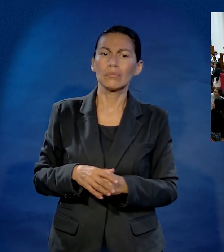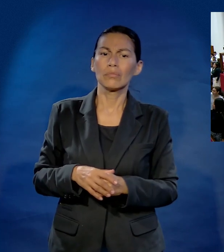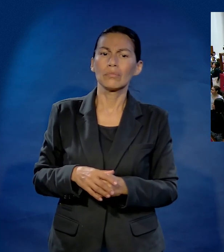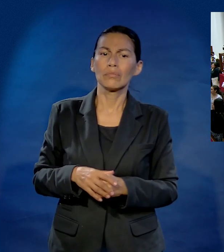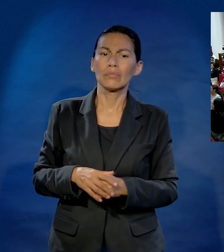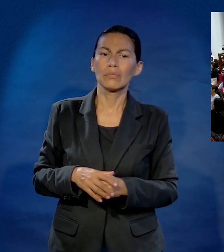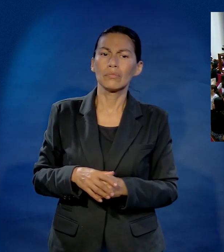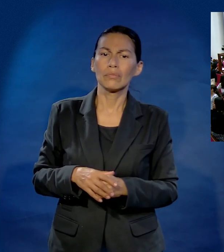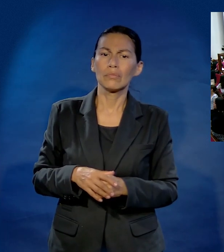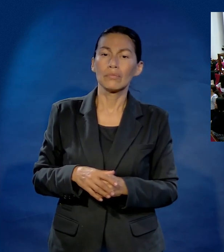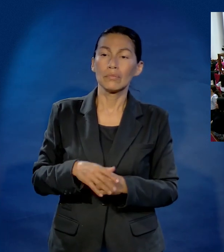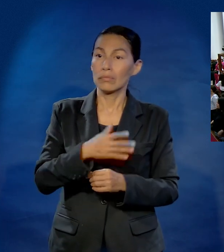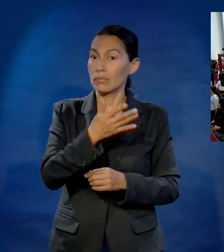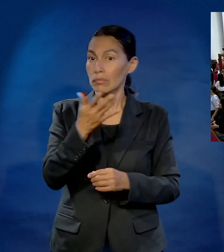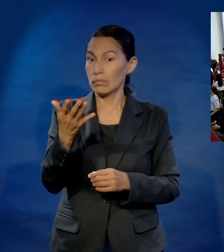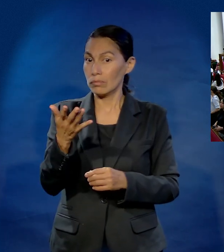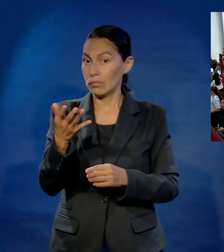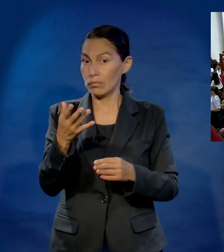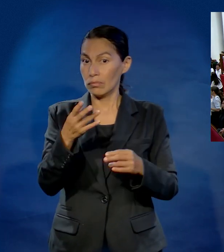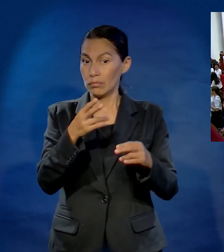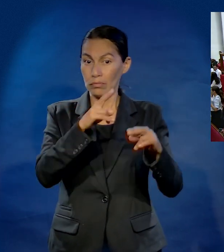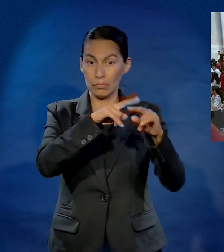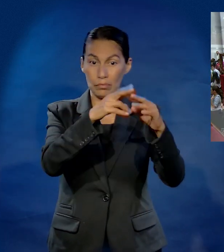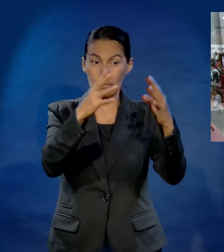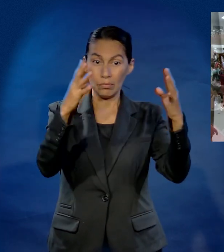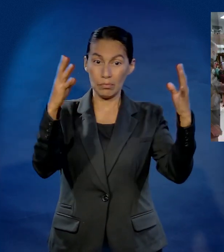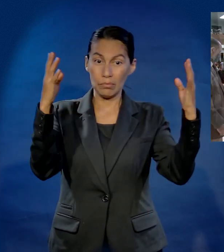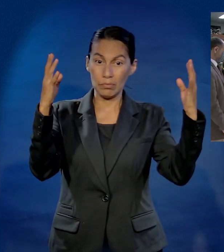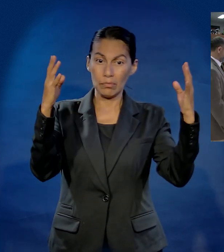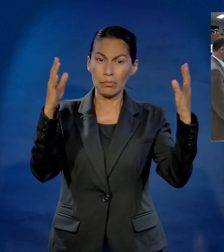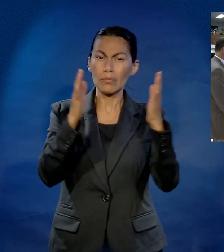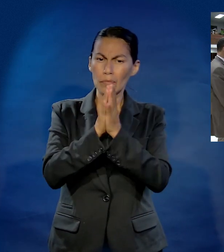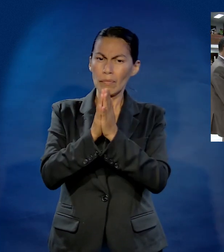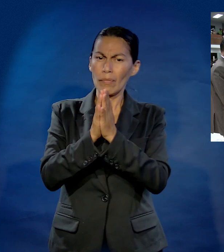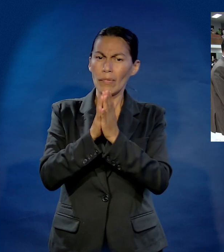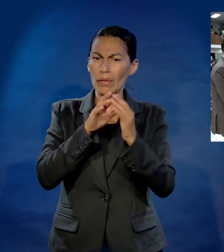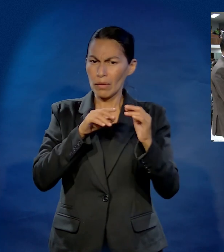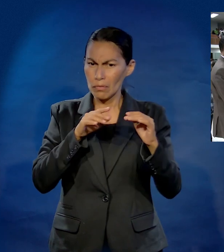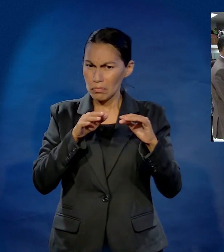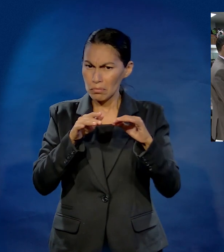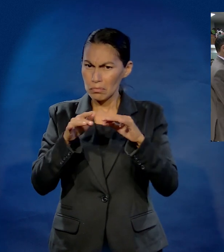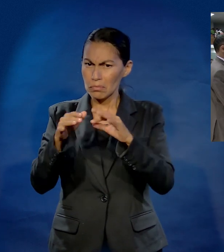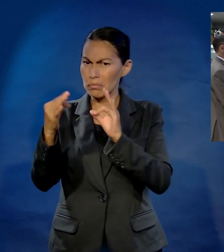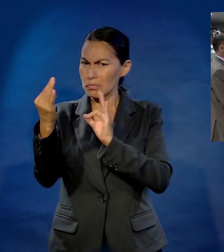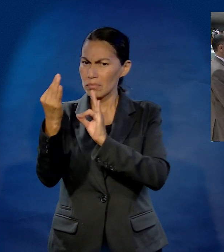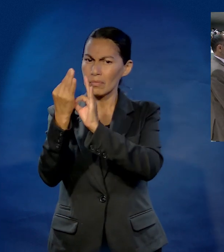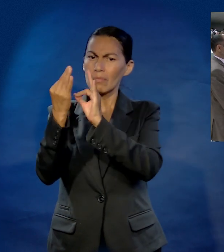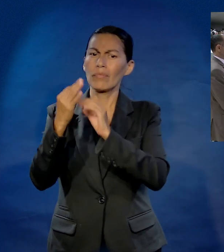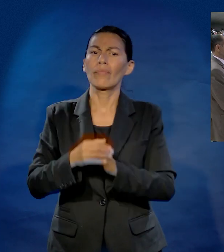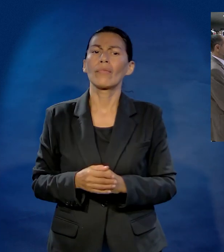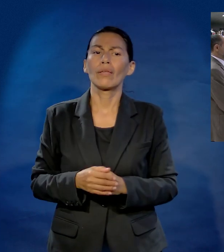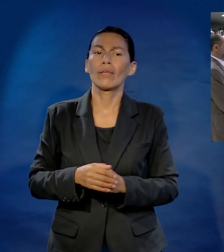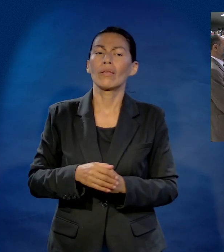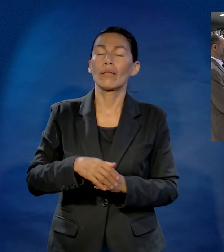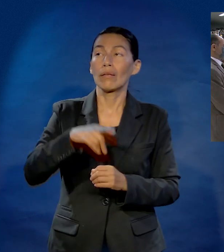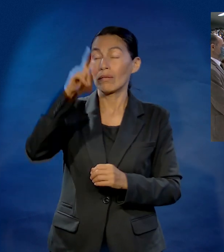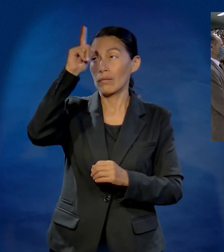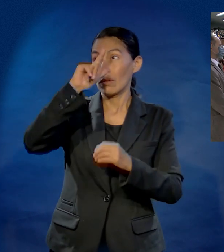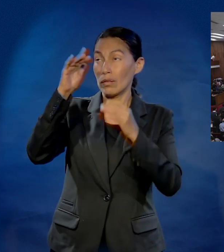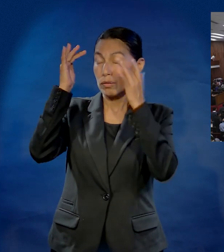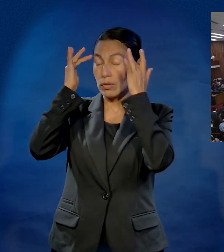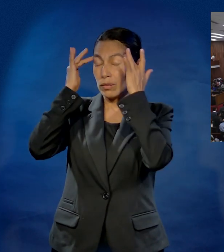alcanza o si está en un balcón. Pero avance, avance. Hoy vamos a clamar al Espíritu